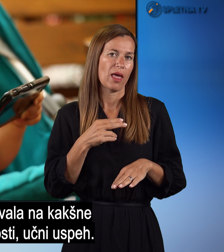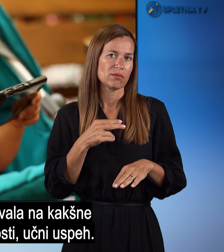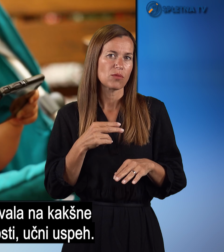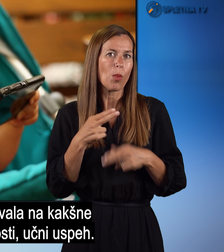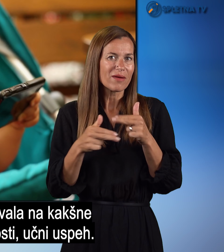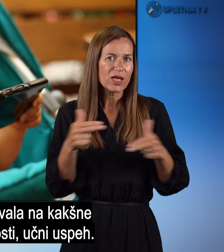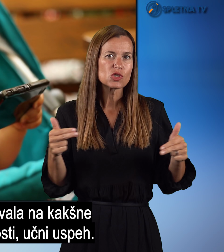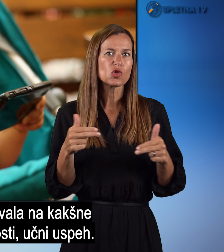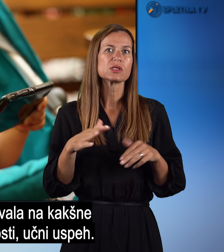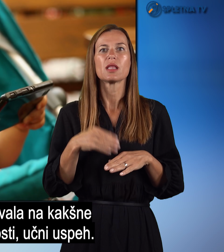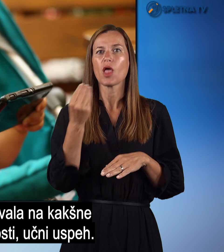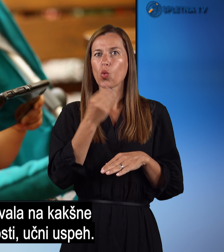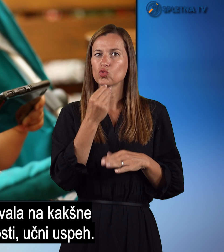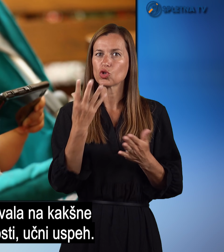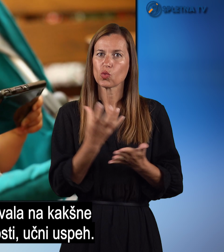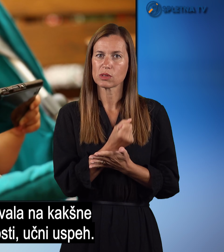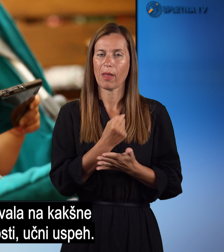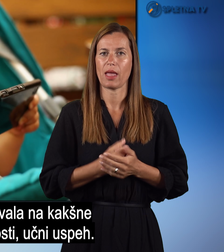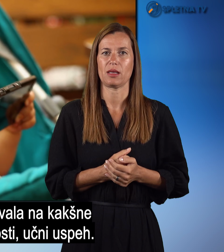šolske obveznosti, na učni uspeh.